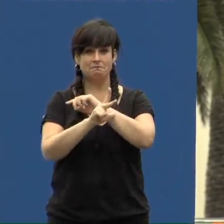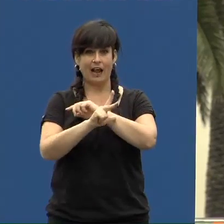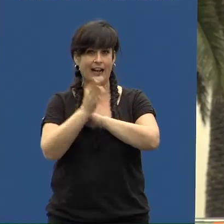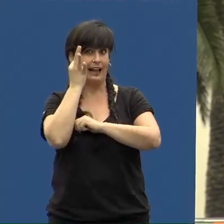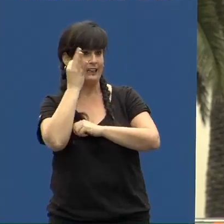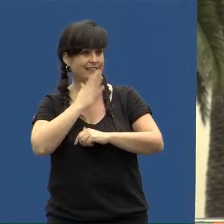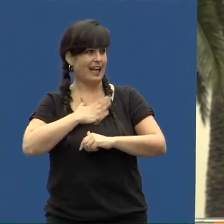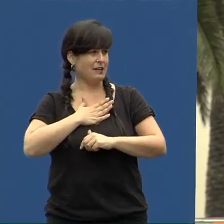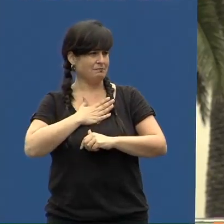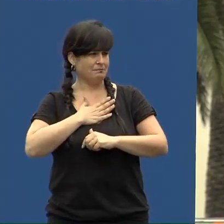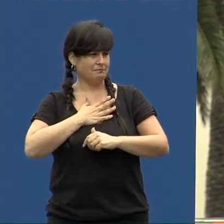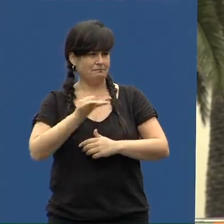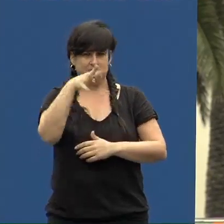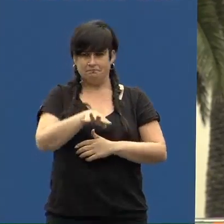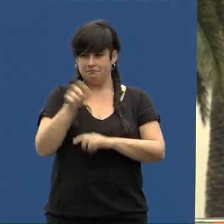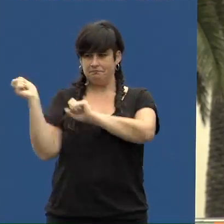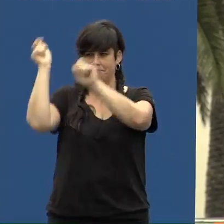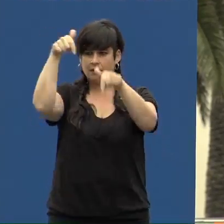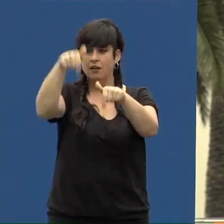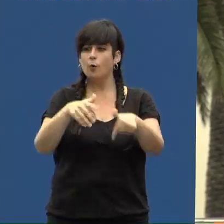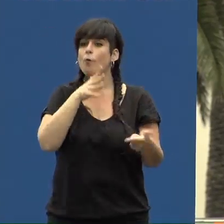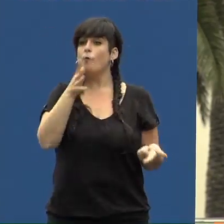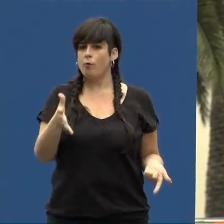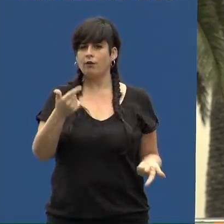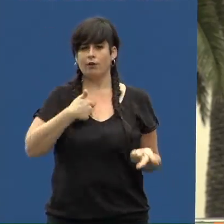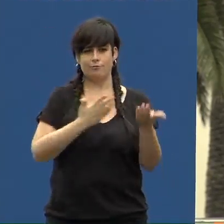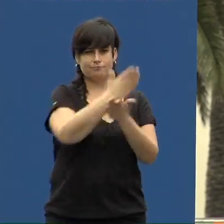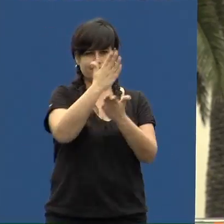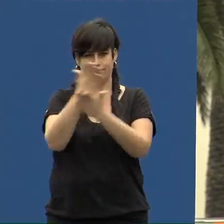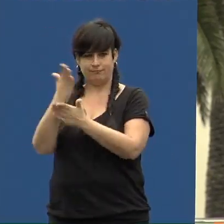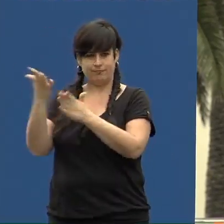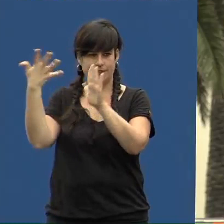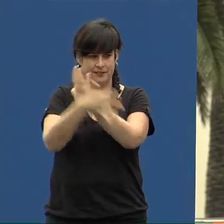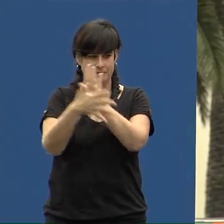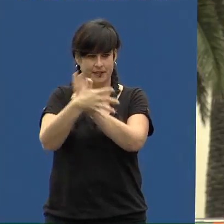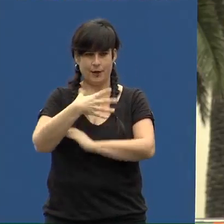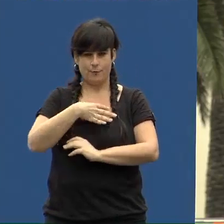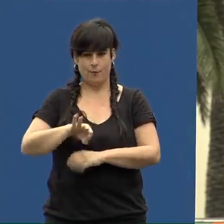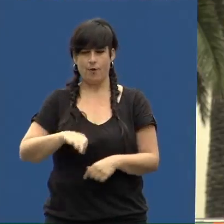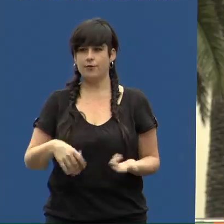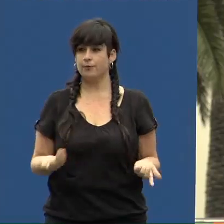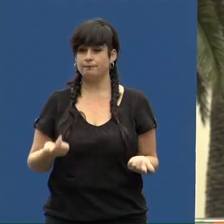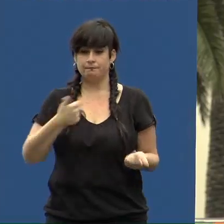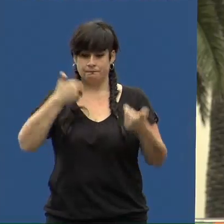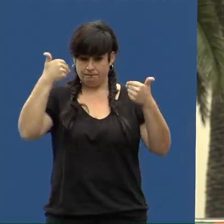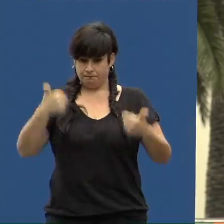galega? Pues os podría decir muchas cosas, pero os voy a decir un par. Como hada